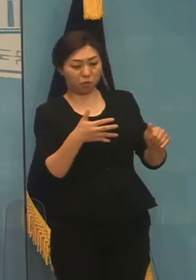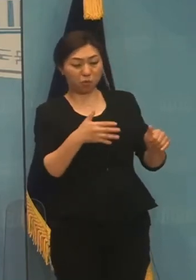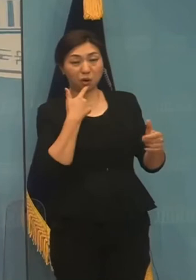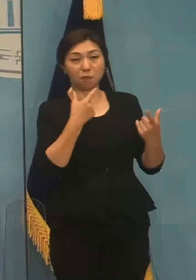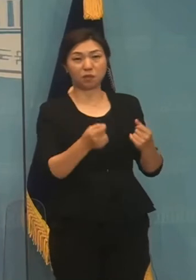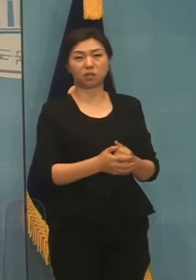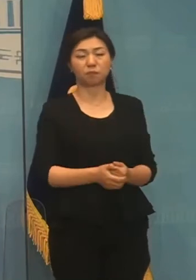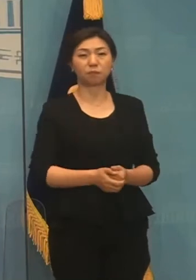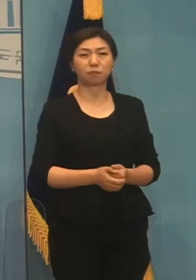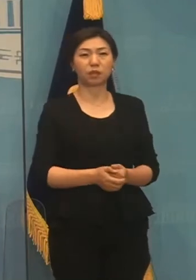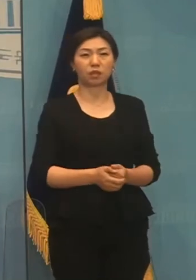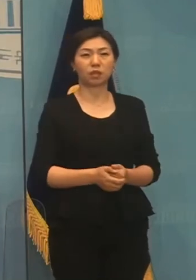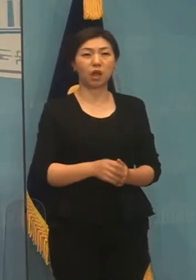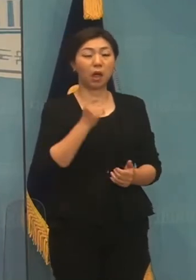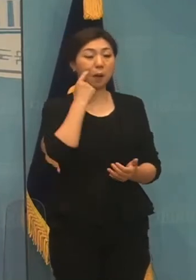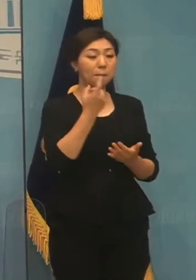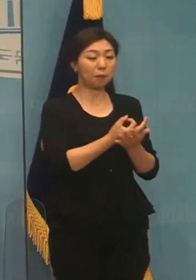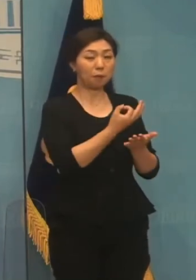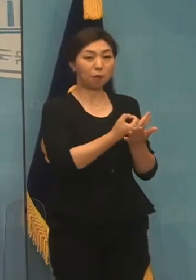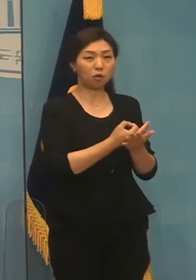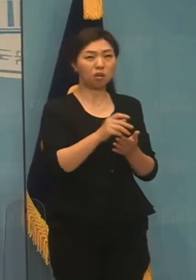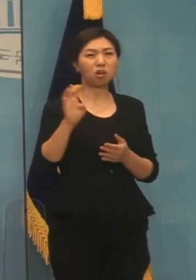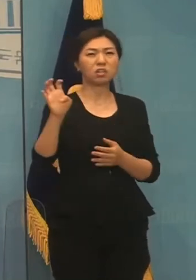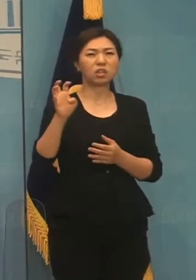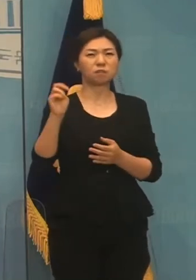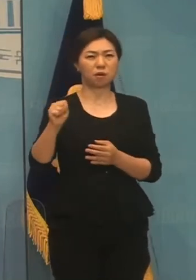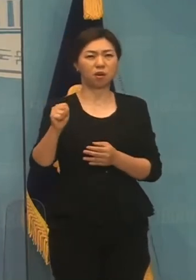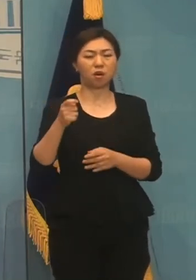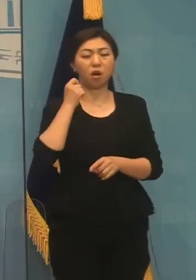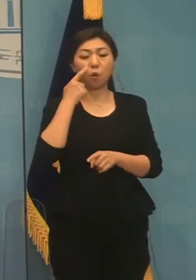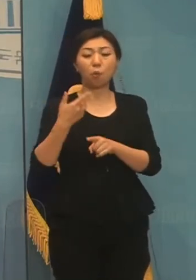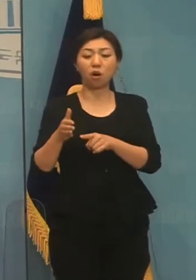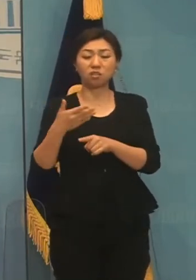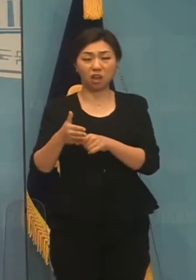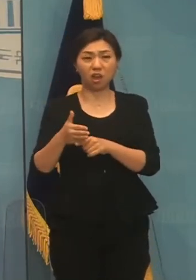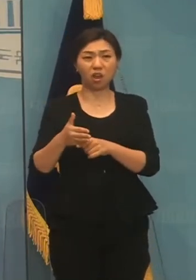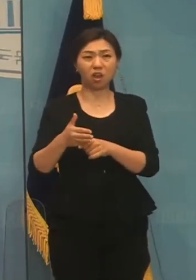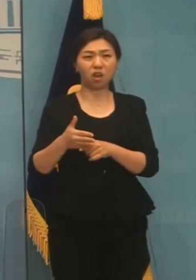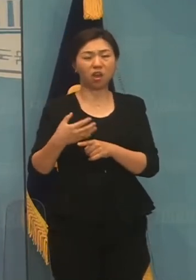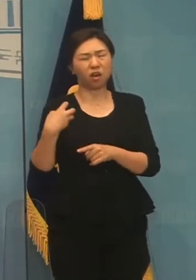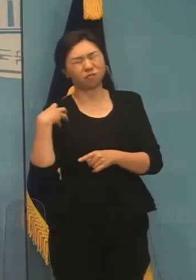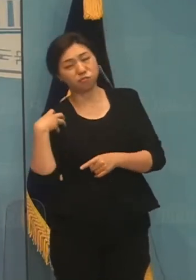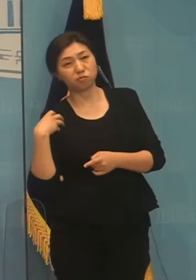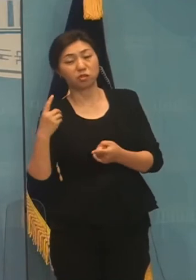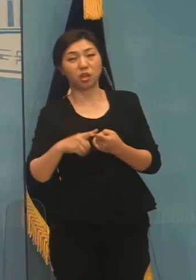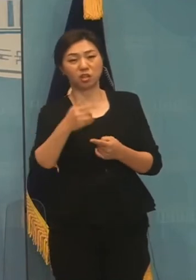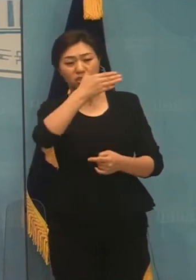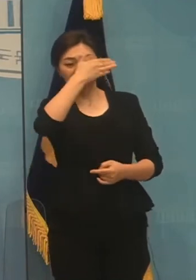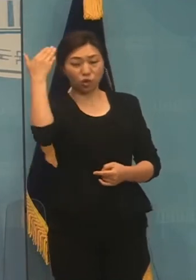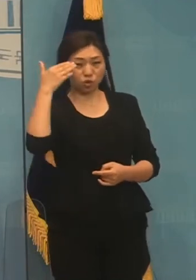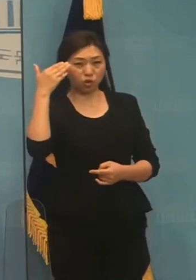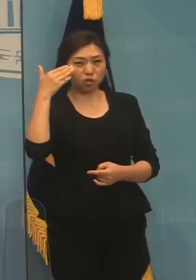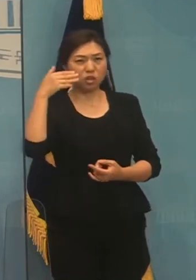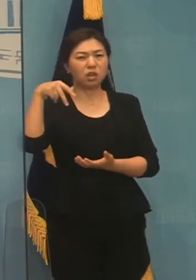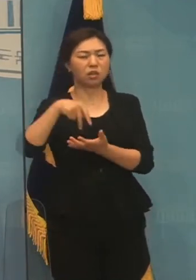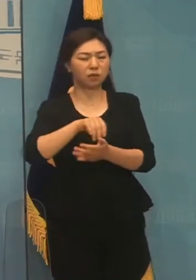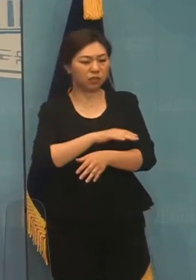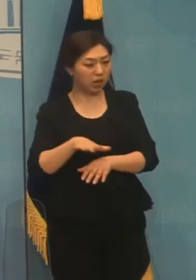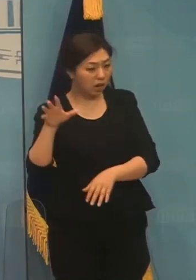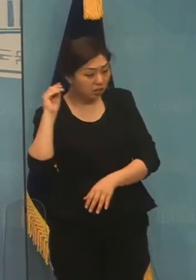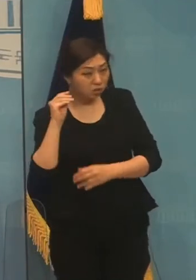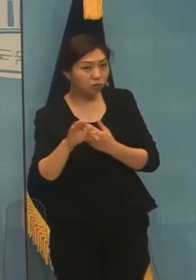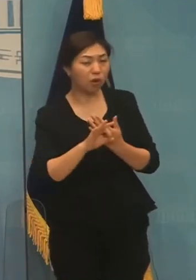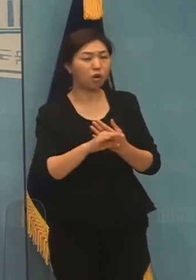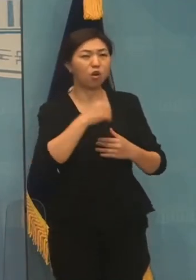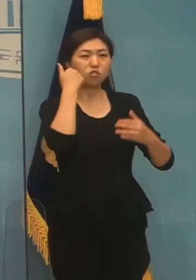40만 원 내는 청년의 주거 불안과 고통을 제대로 이해하고 경청했다면 누구나 집 프로젝트로